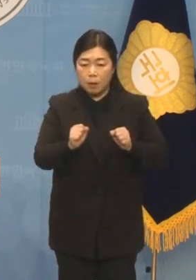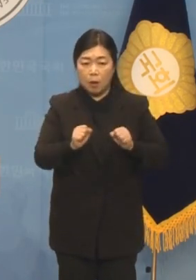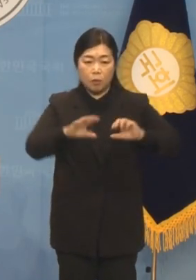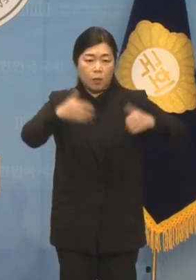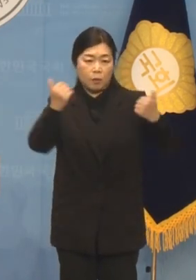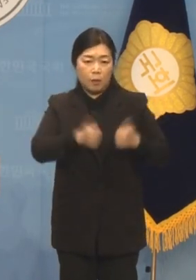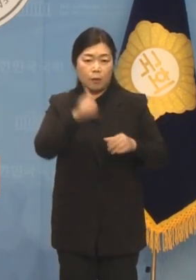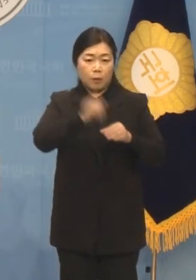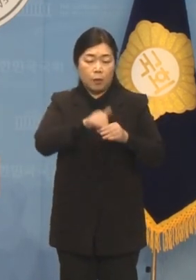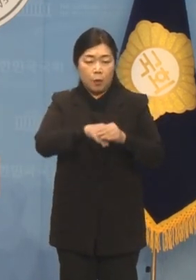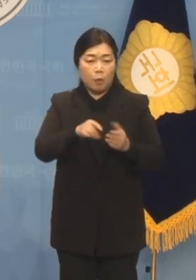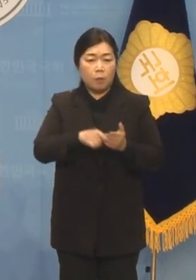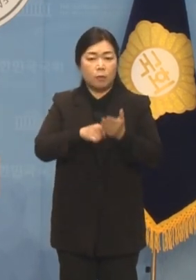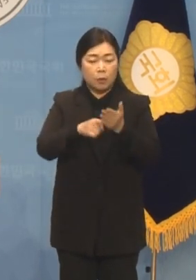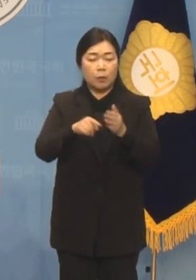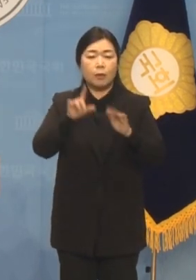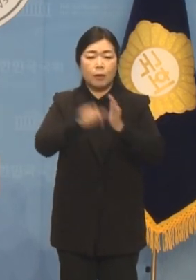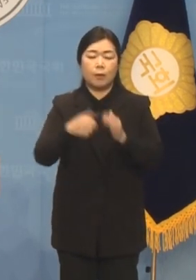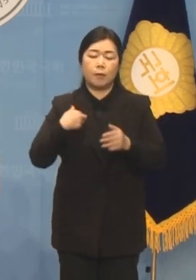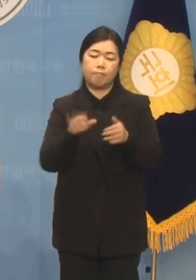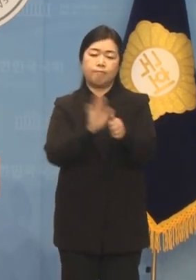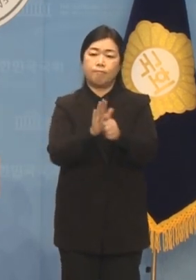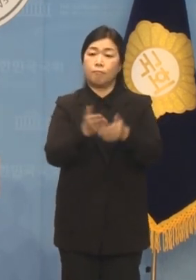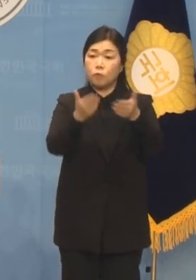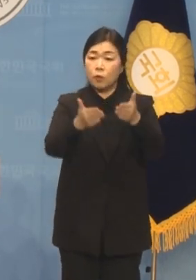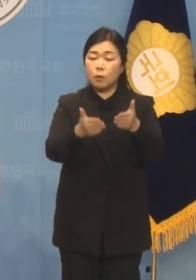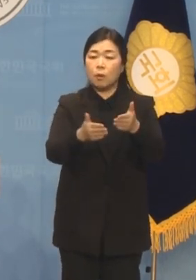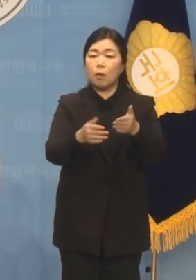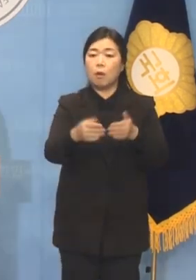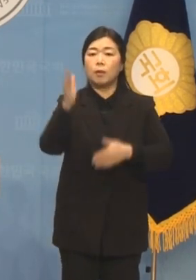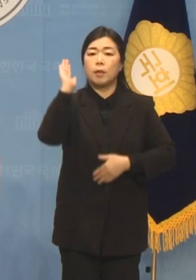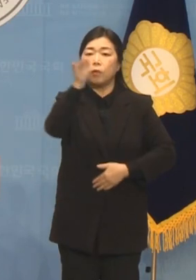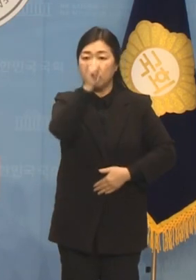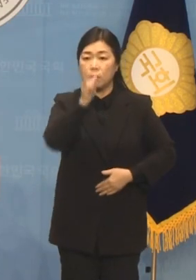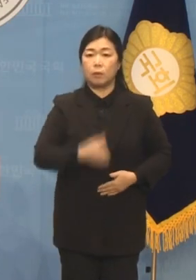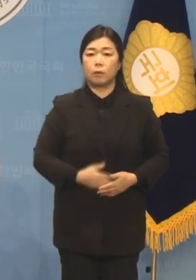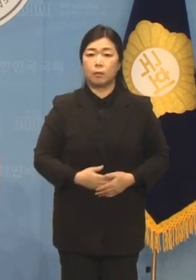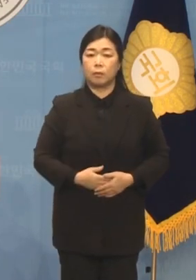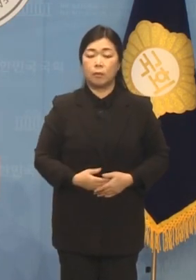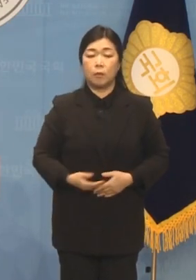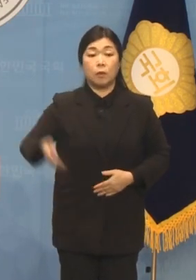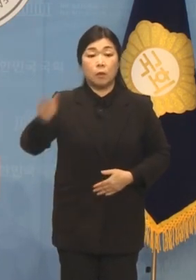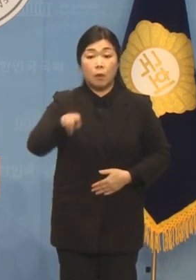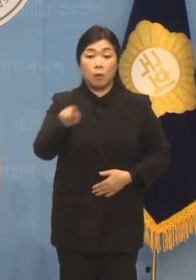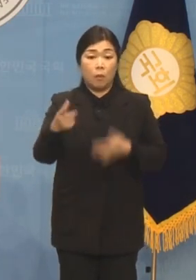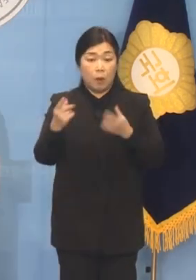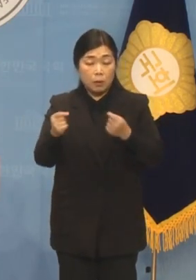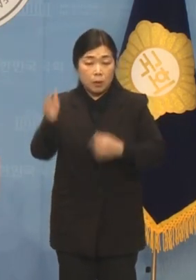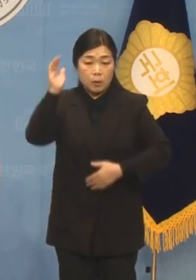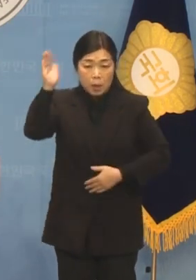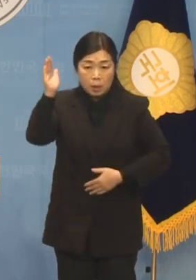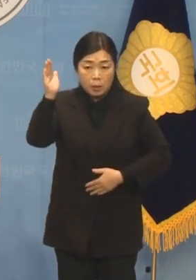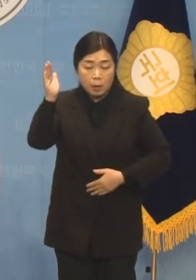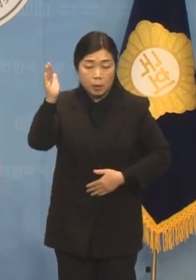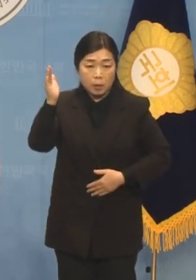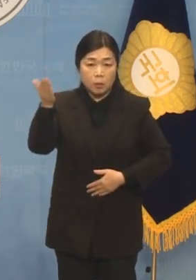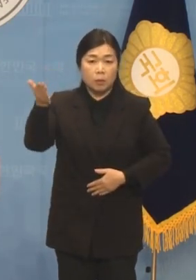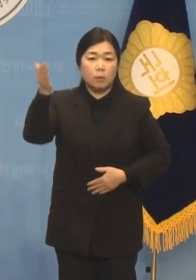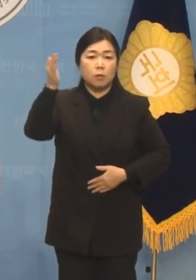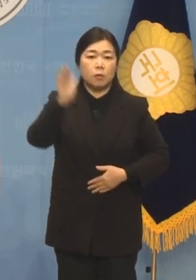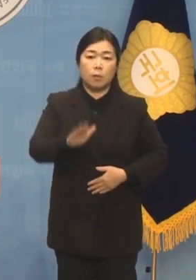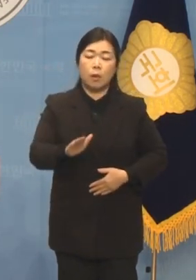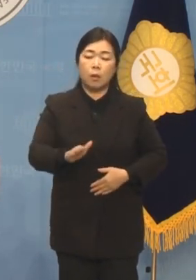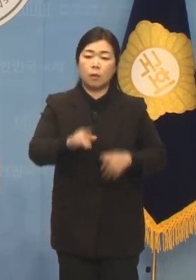낸 분도 있었습니다. 그런데 이런 의원들을 향해 이재명 대표는